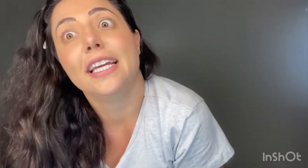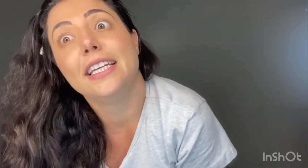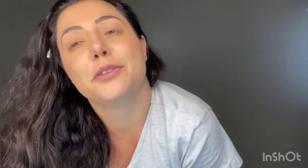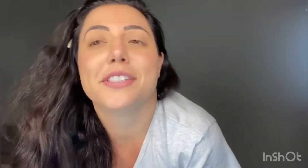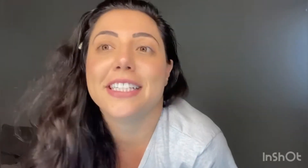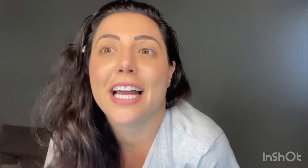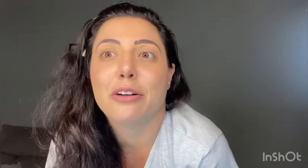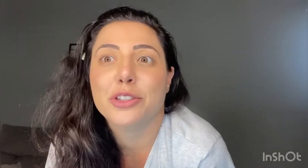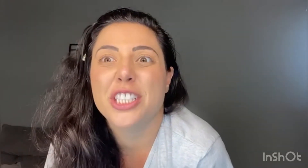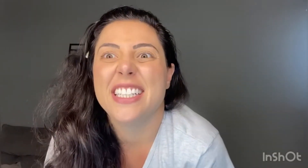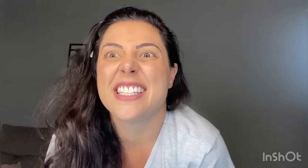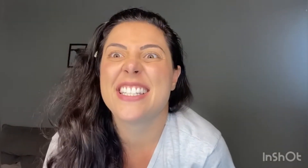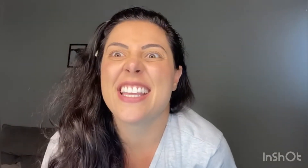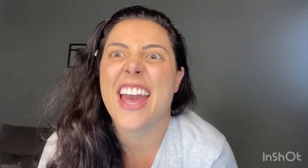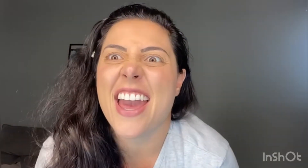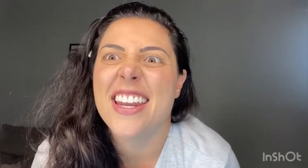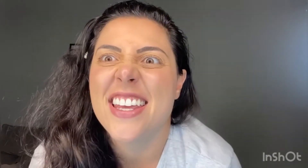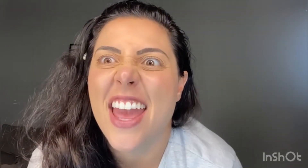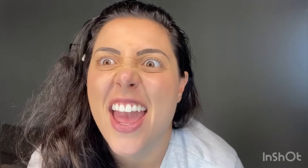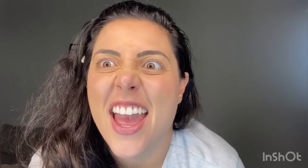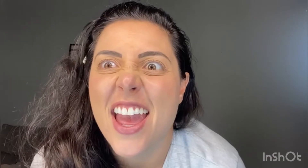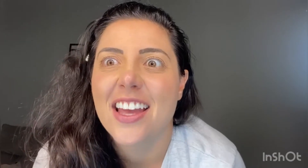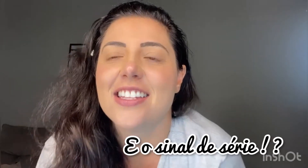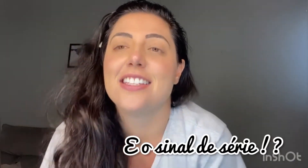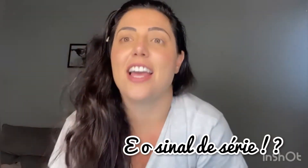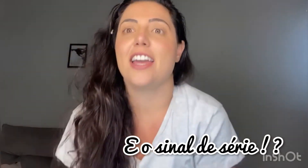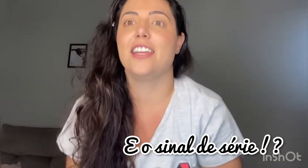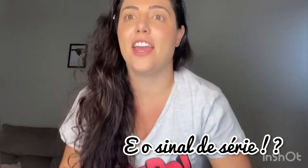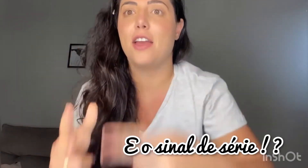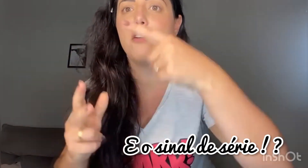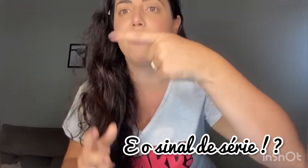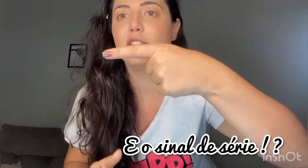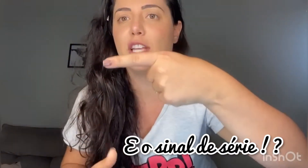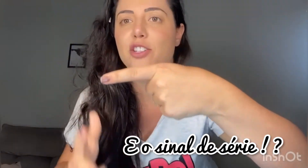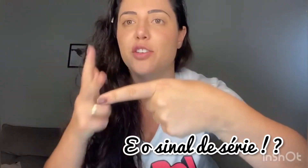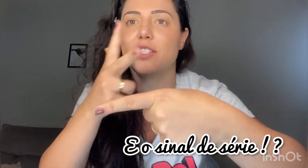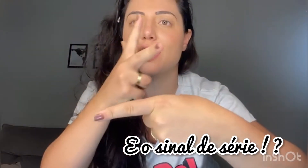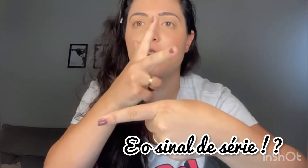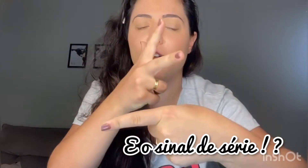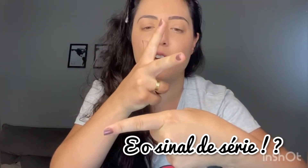E o sinal de série. Série. Faz o dedinho assim, ó.